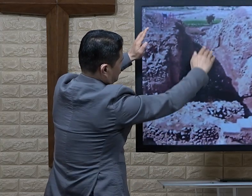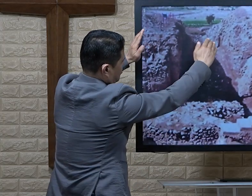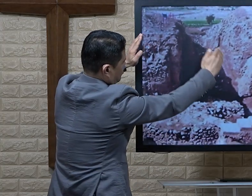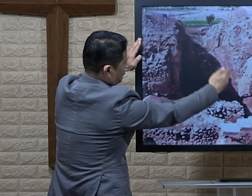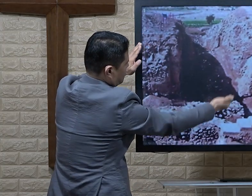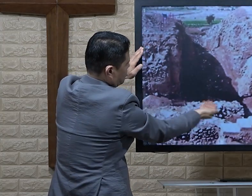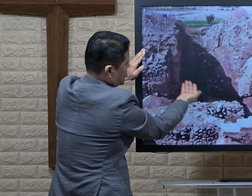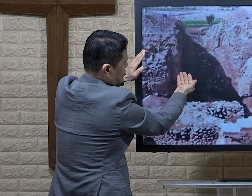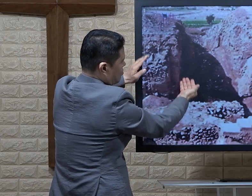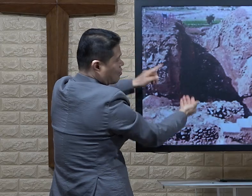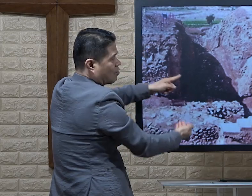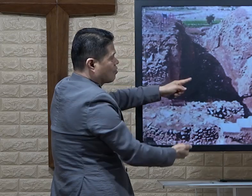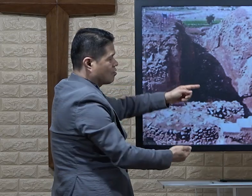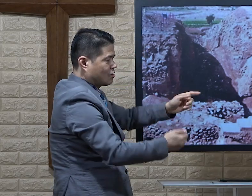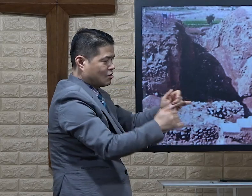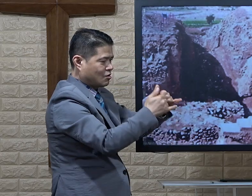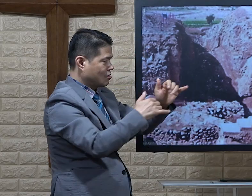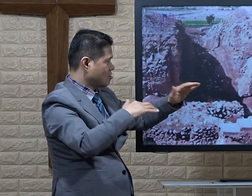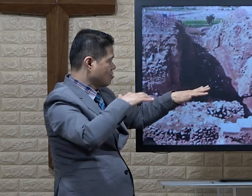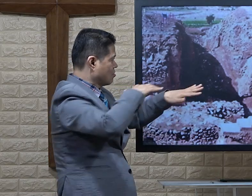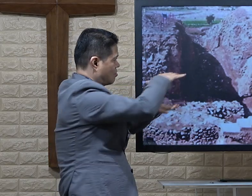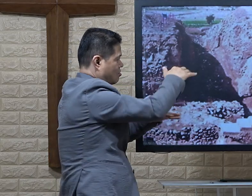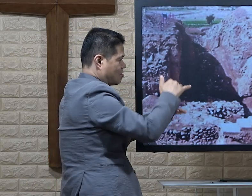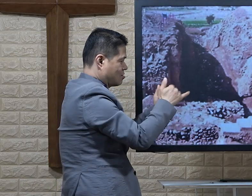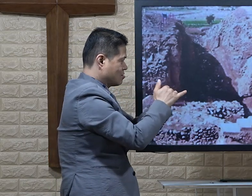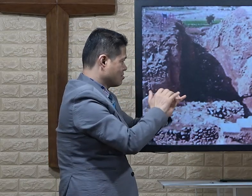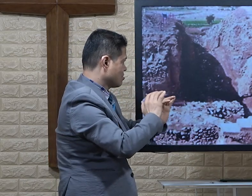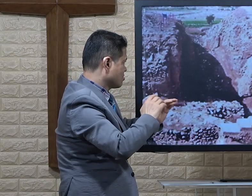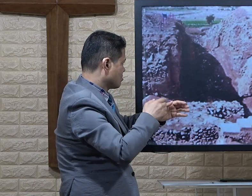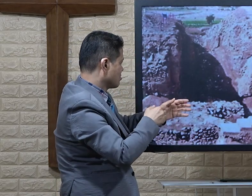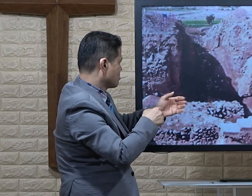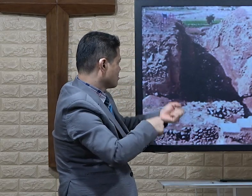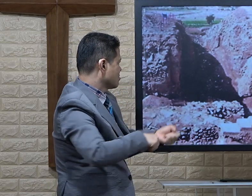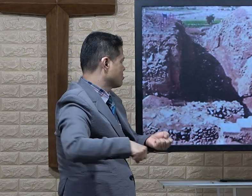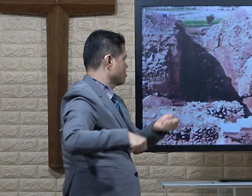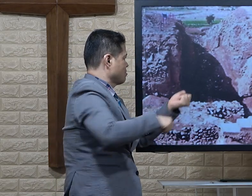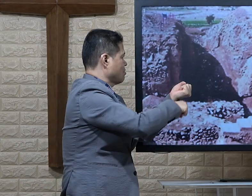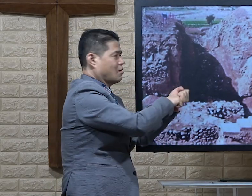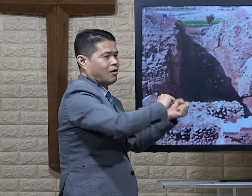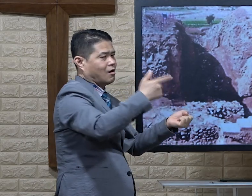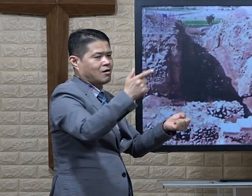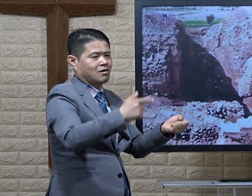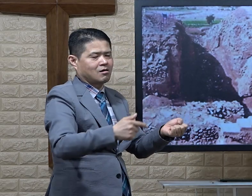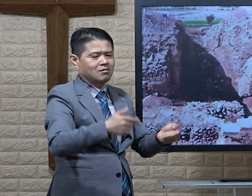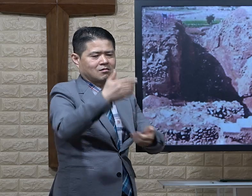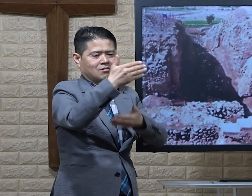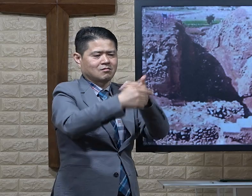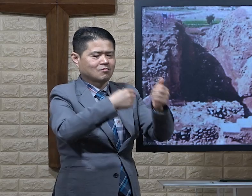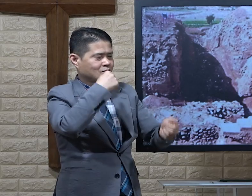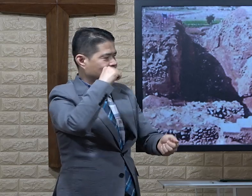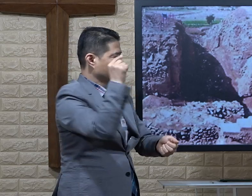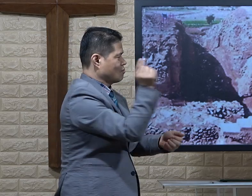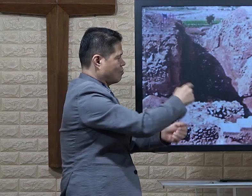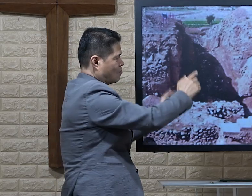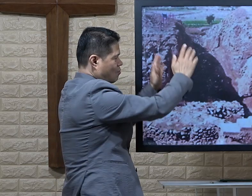이 거대하게 무엇을 판 것 마냥 파도 흔들리지 않았던 이